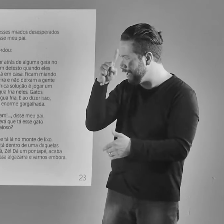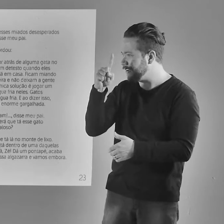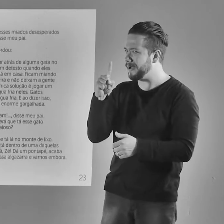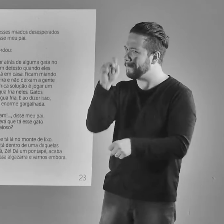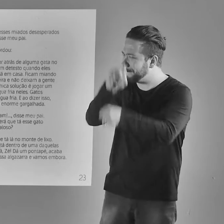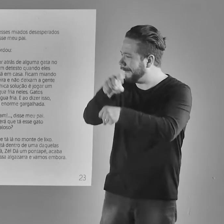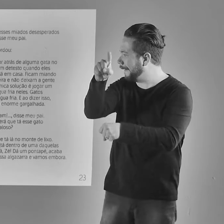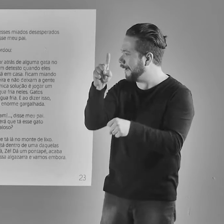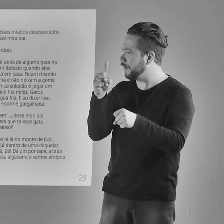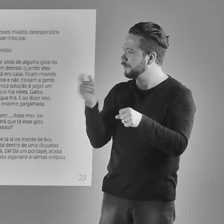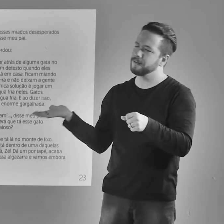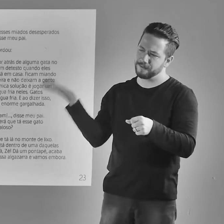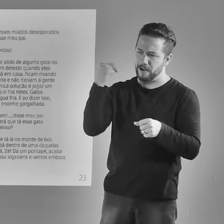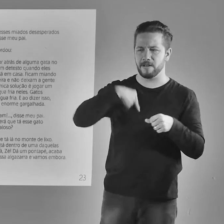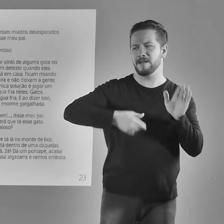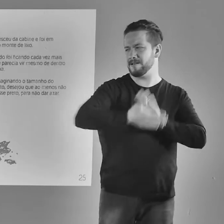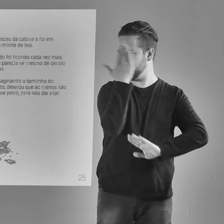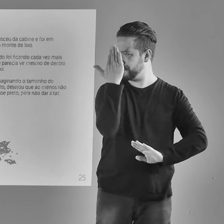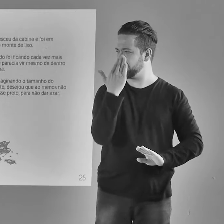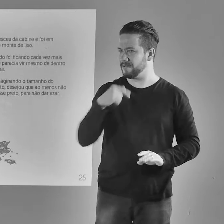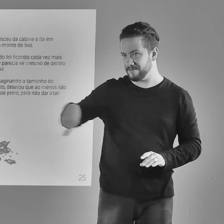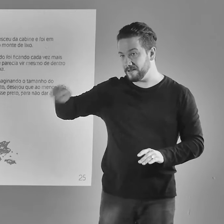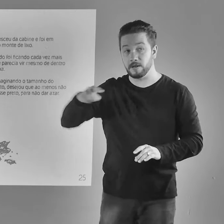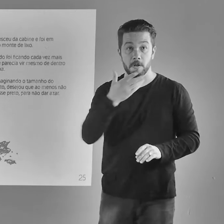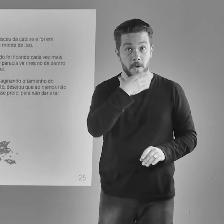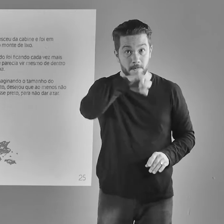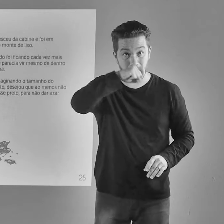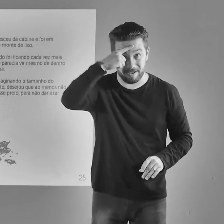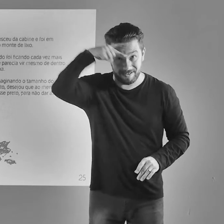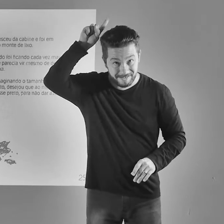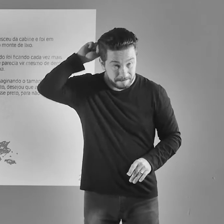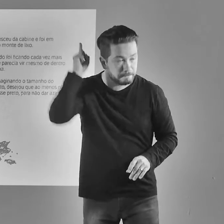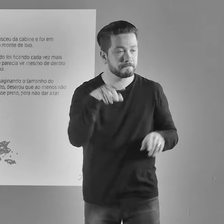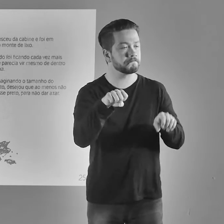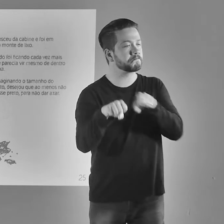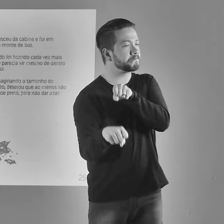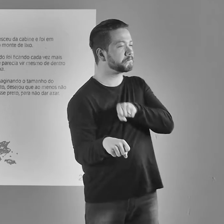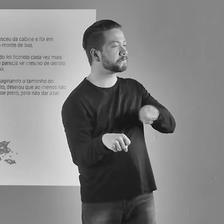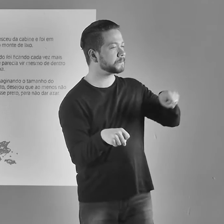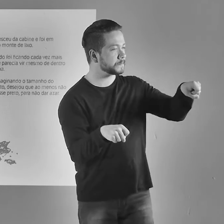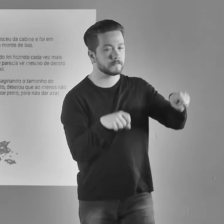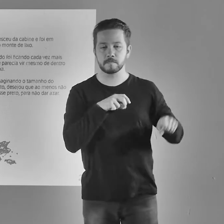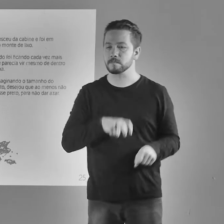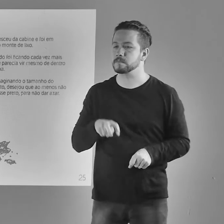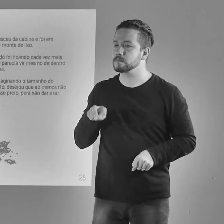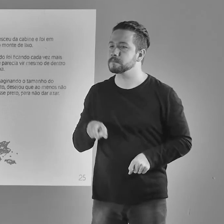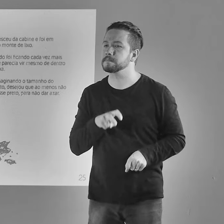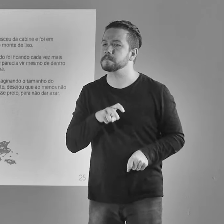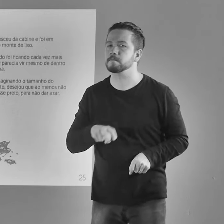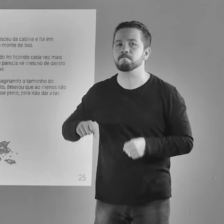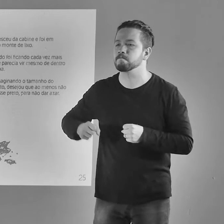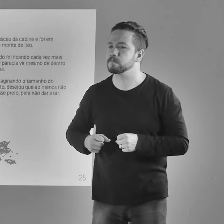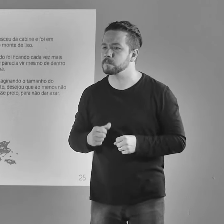essa gazarra e vamos embora. Meu pai desceu da cabine e foi em direção ao monte de lixo.